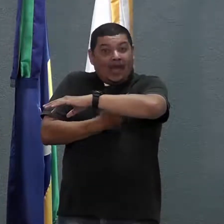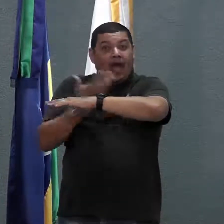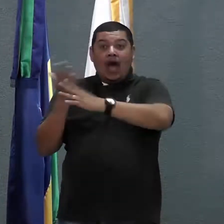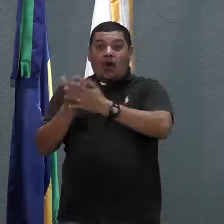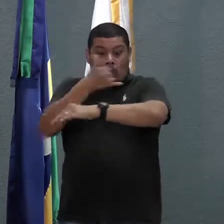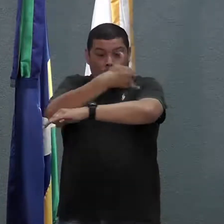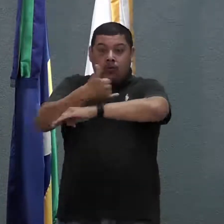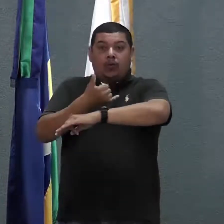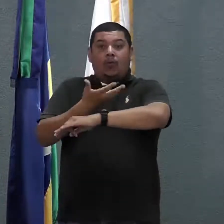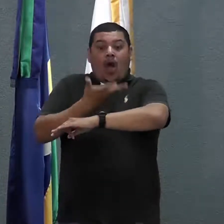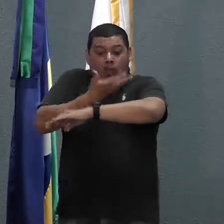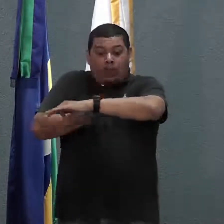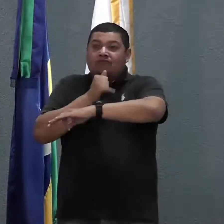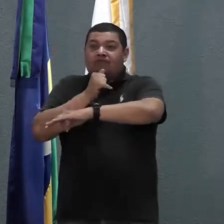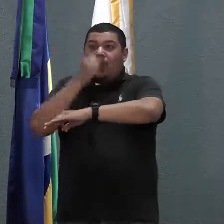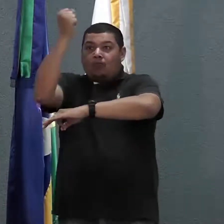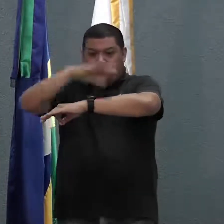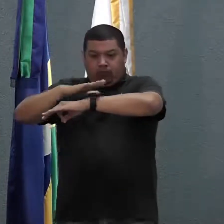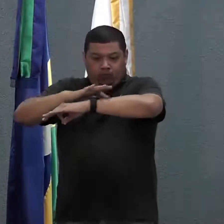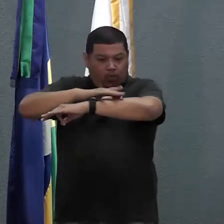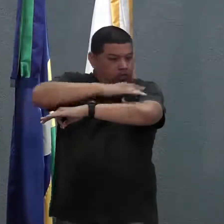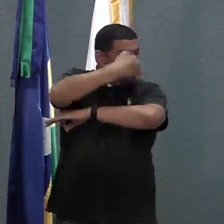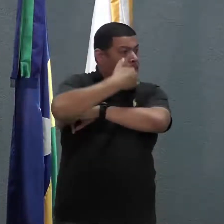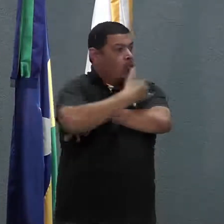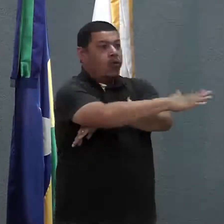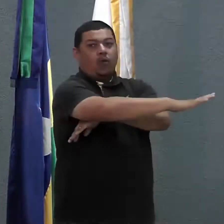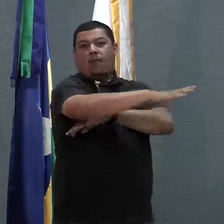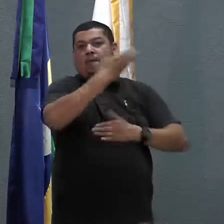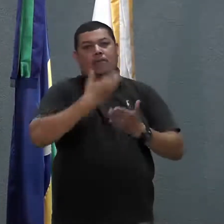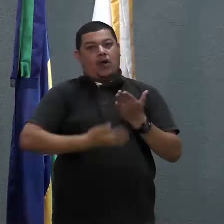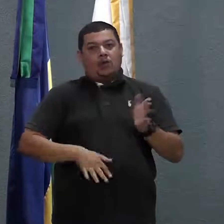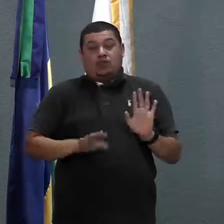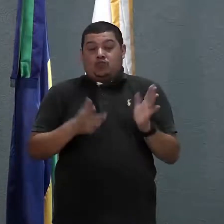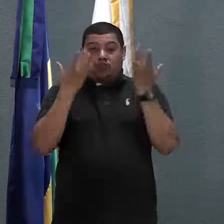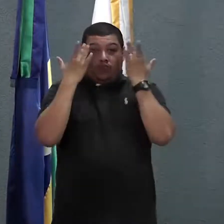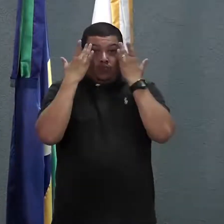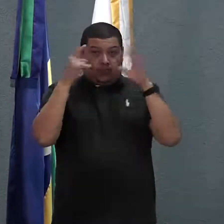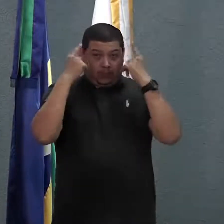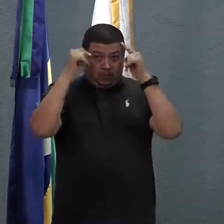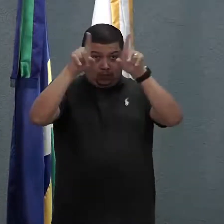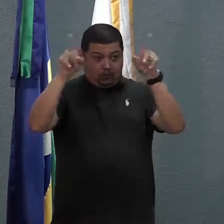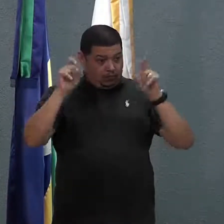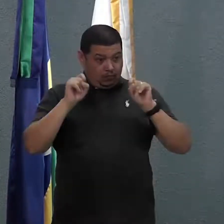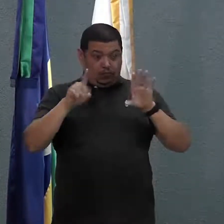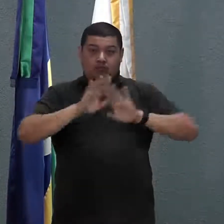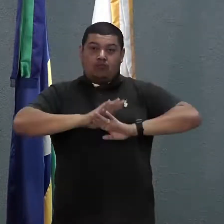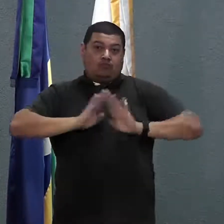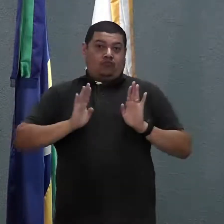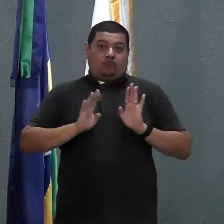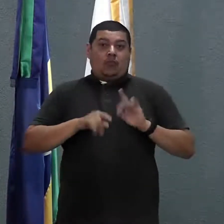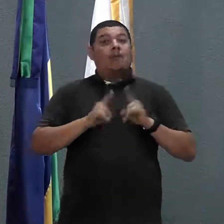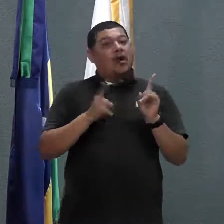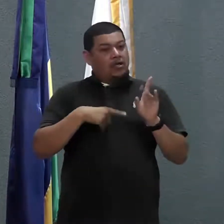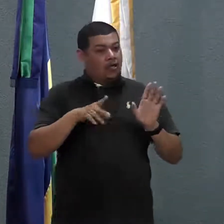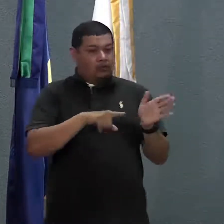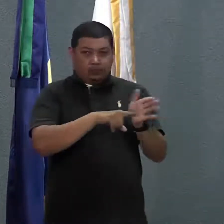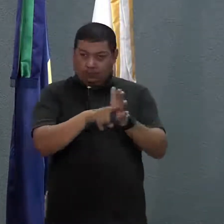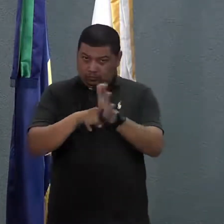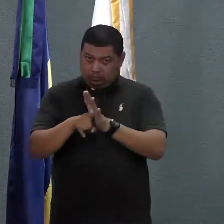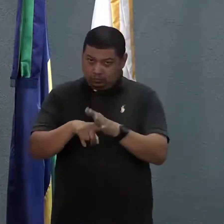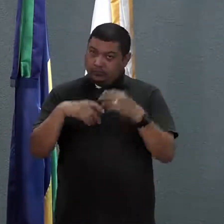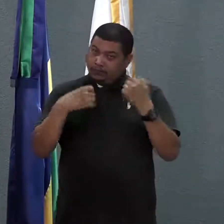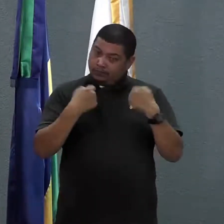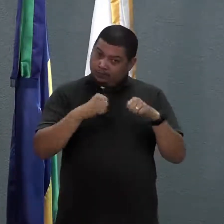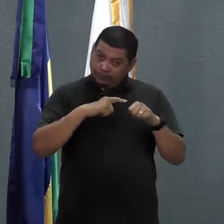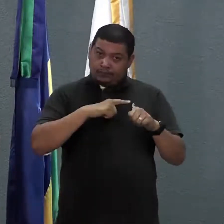Uirapuru. Acontece que, eu não sei o porquê, mas isso a gente já está vendo, nós precisamos mexer na